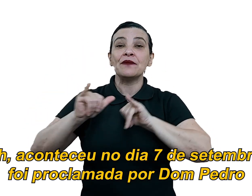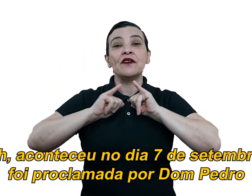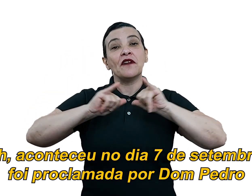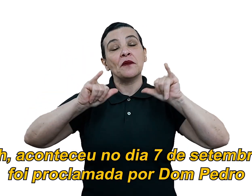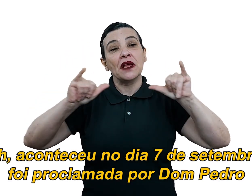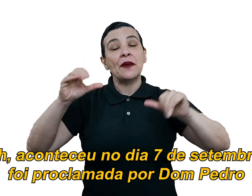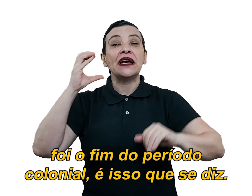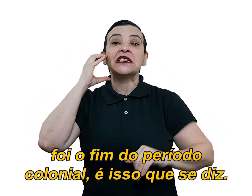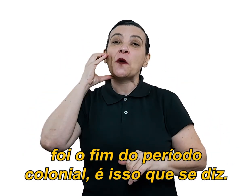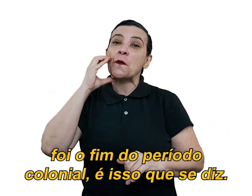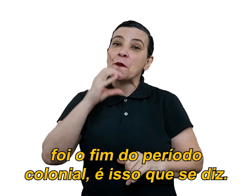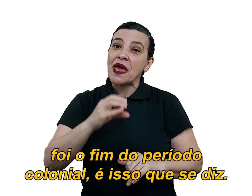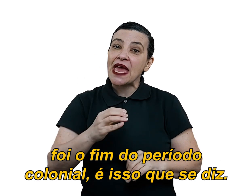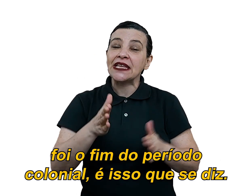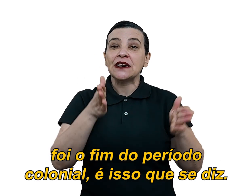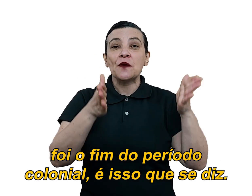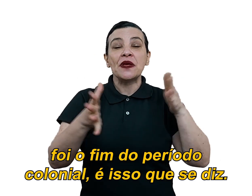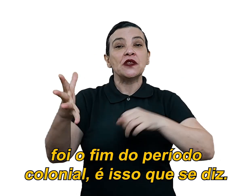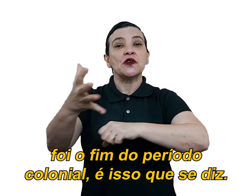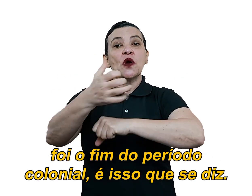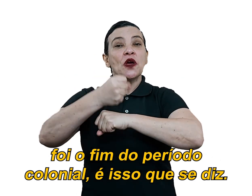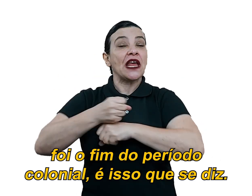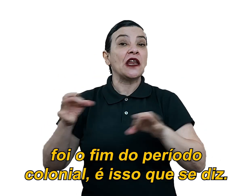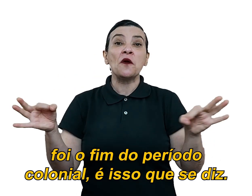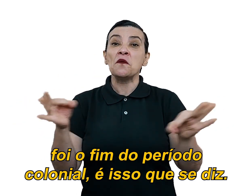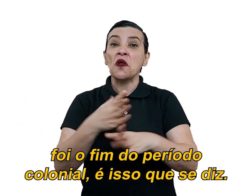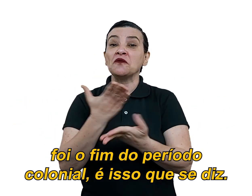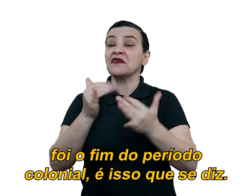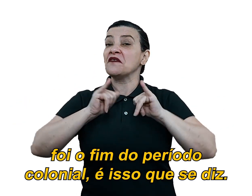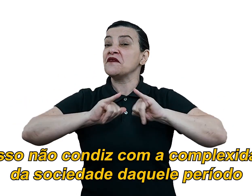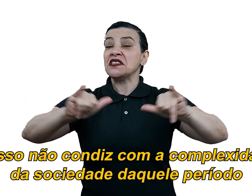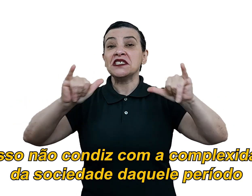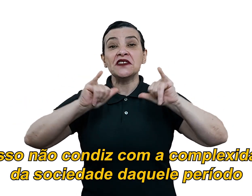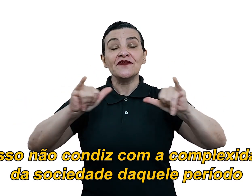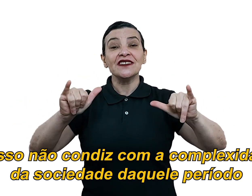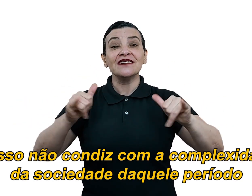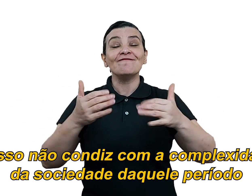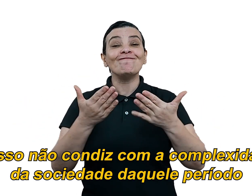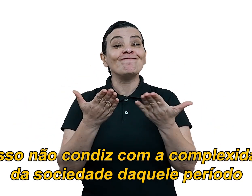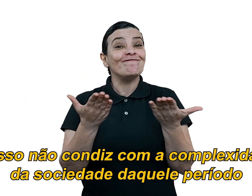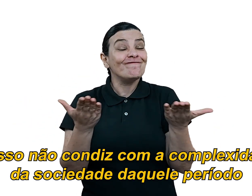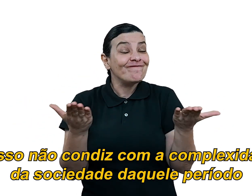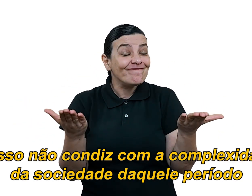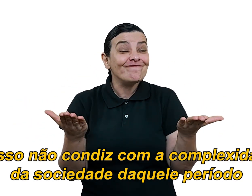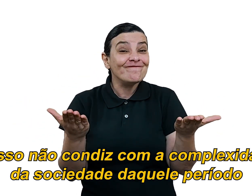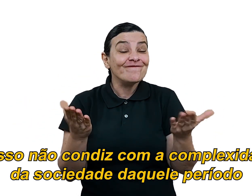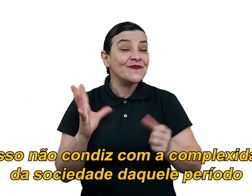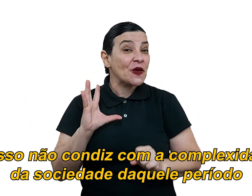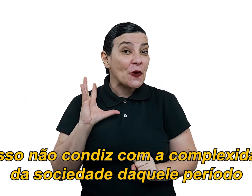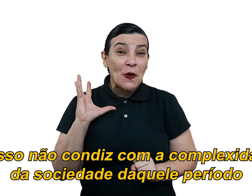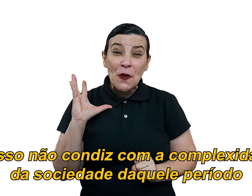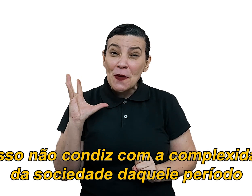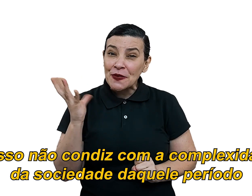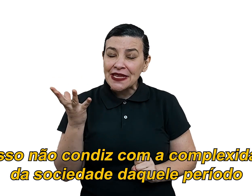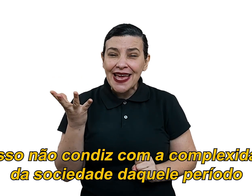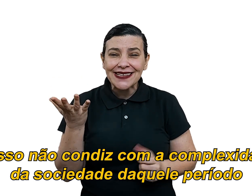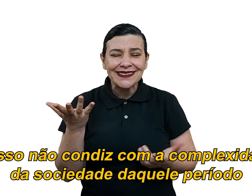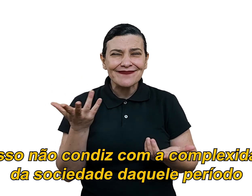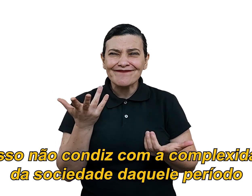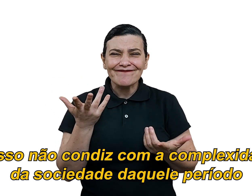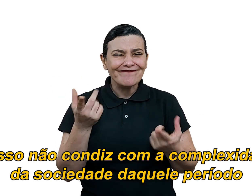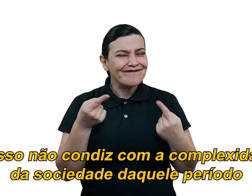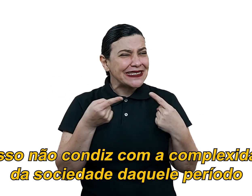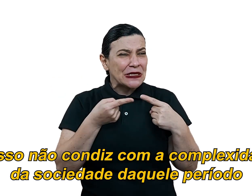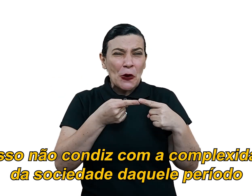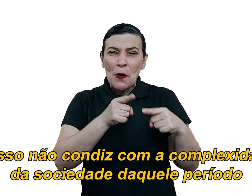proclamada por Dom Pedro, foi o fim do período colonial. É isso que se diz. E isso, nossa, não